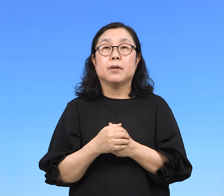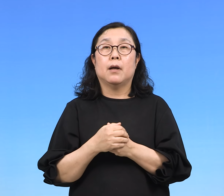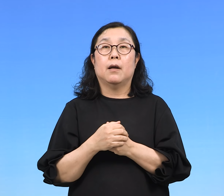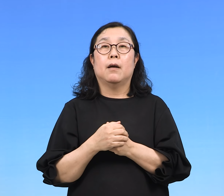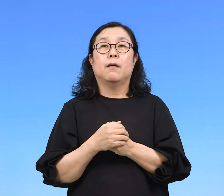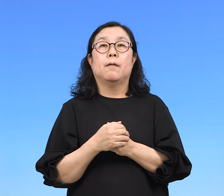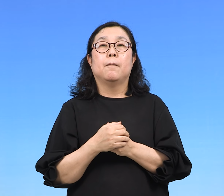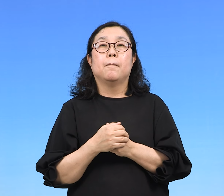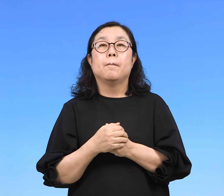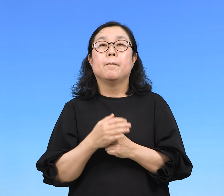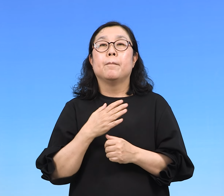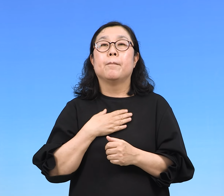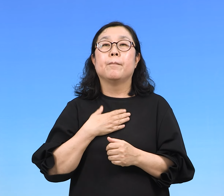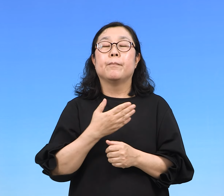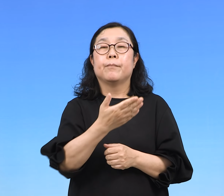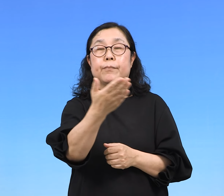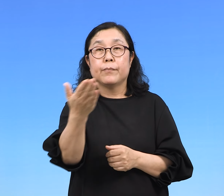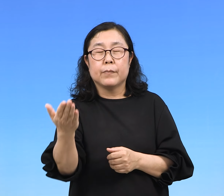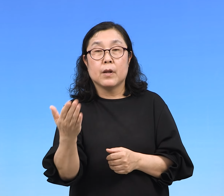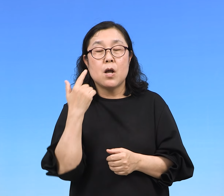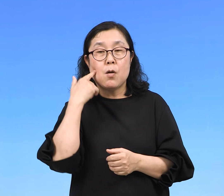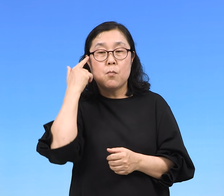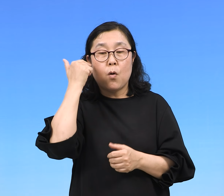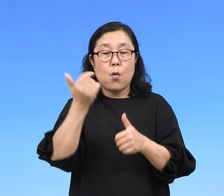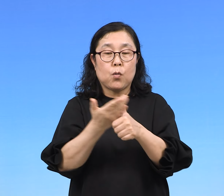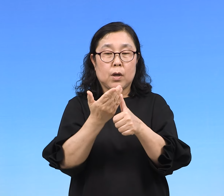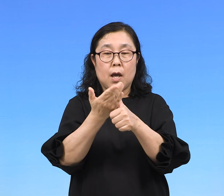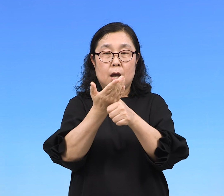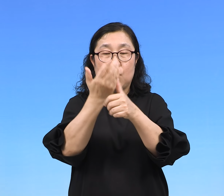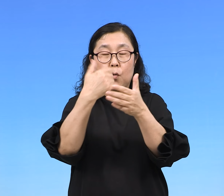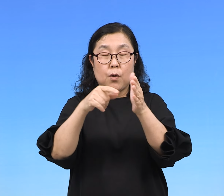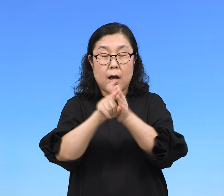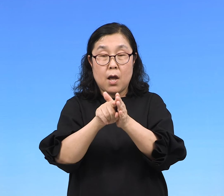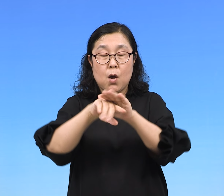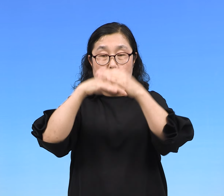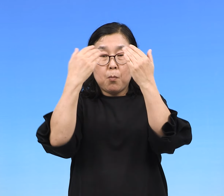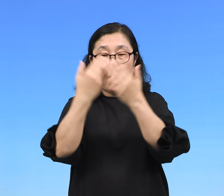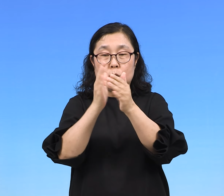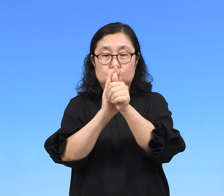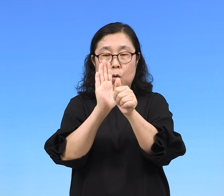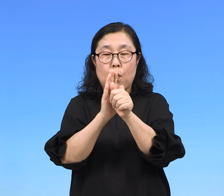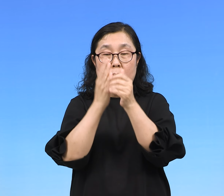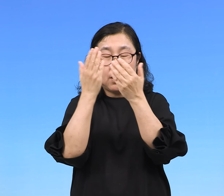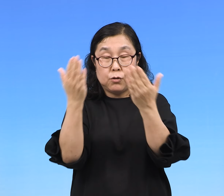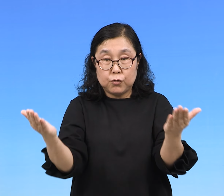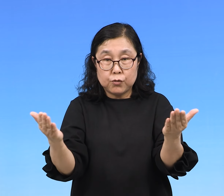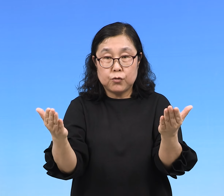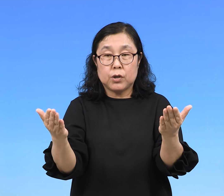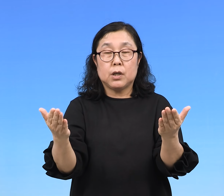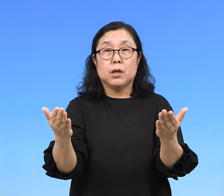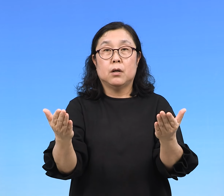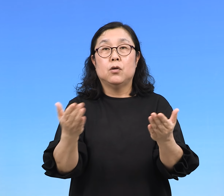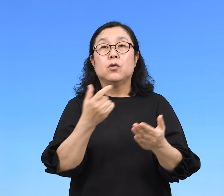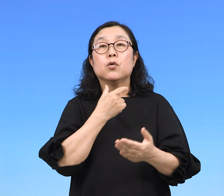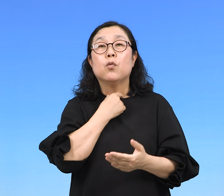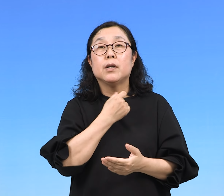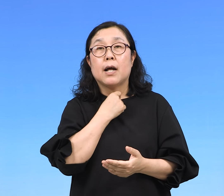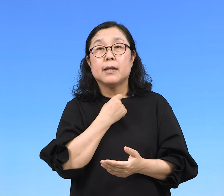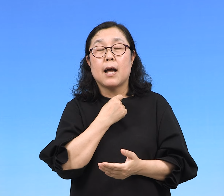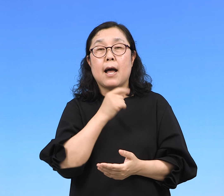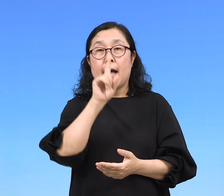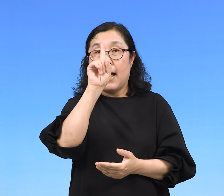했습니다. 내가 당신들 목회를 위하여 내 모든 걸 다 전수해주고 다 도와주기 원하고 다 도와줄